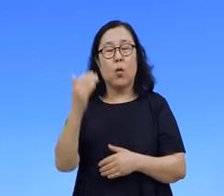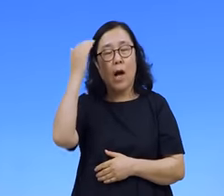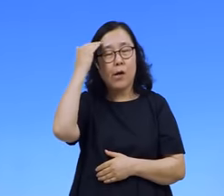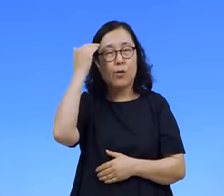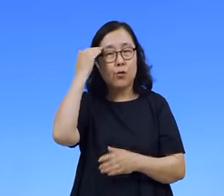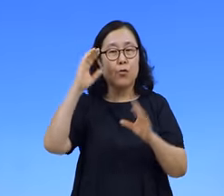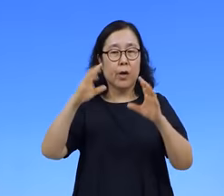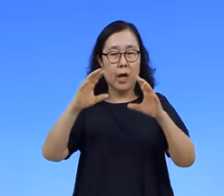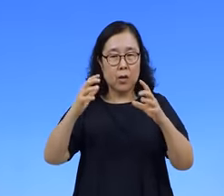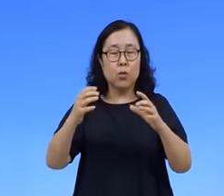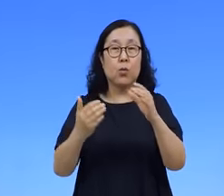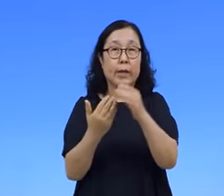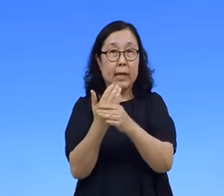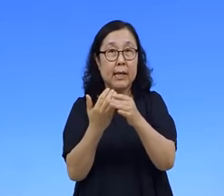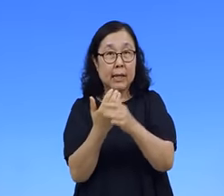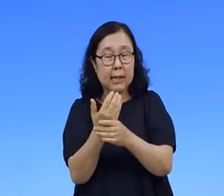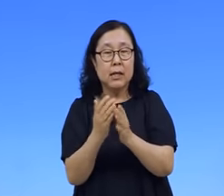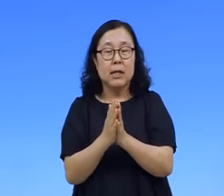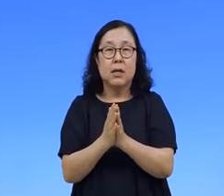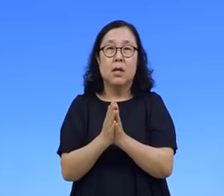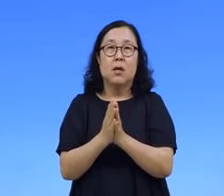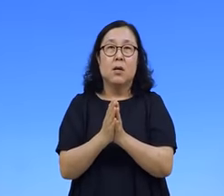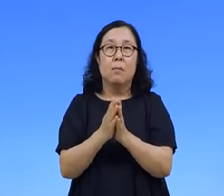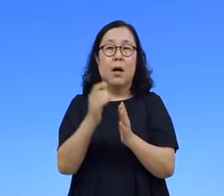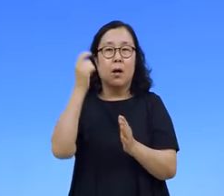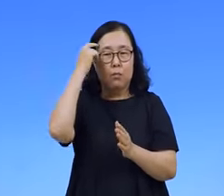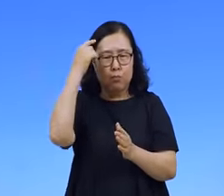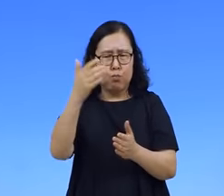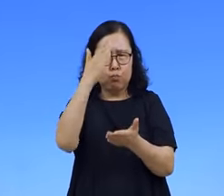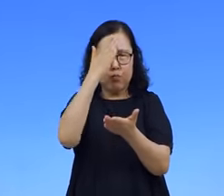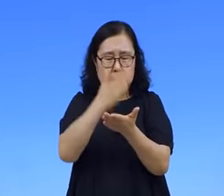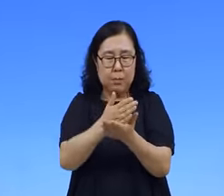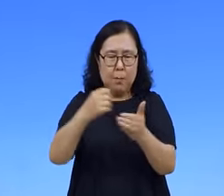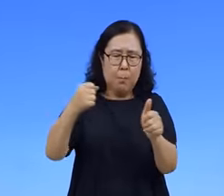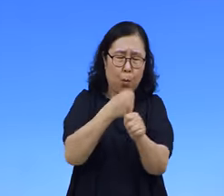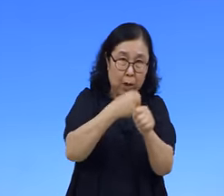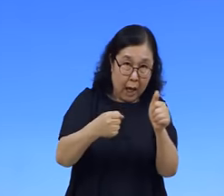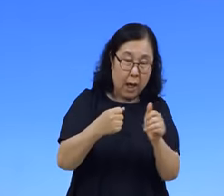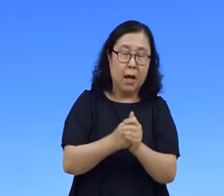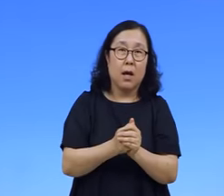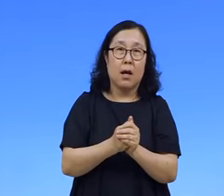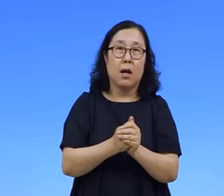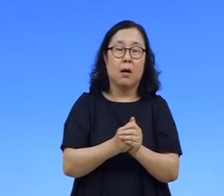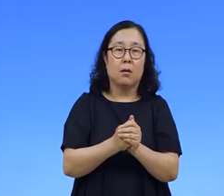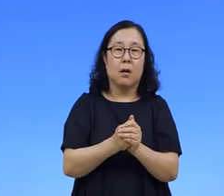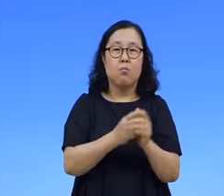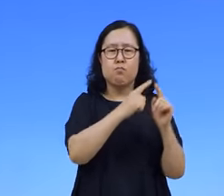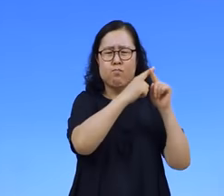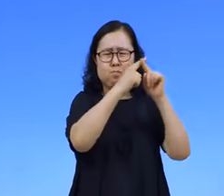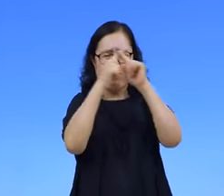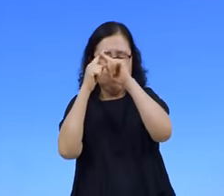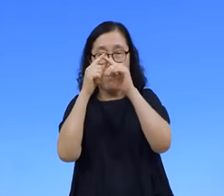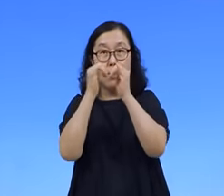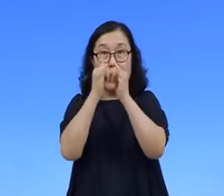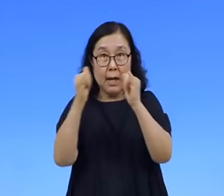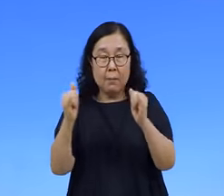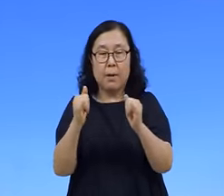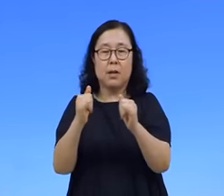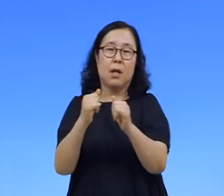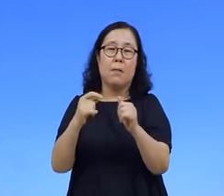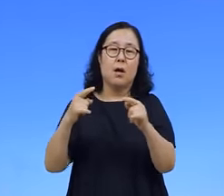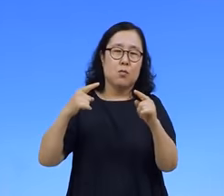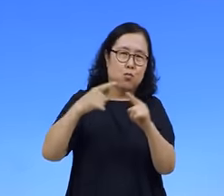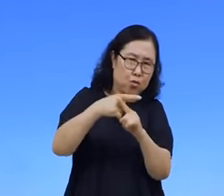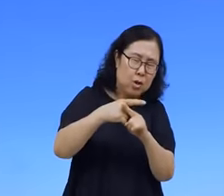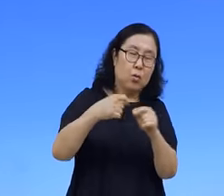또 빈번하게 일어나고 있는 묻지마 폭행, 아무런 죄도 없는 길 가는 사람을 무차별 그렇게 구타를 하고